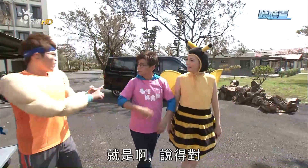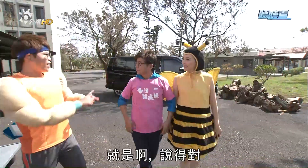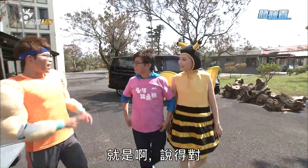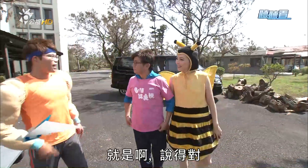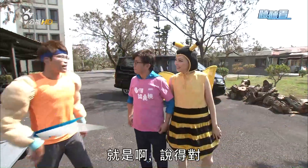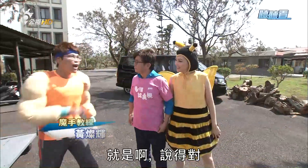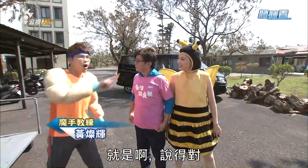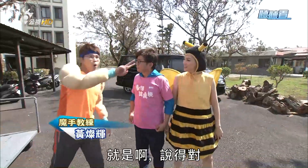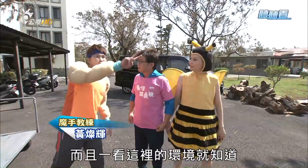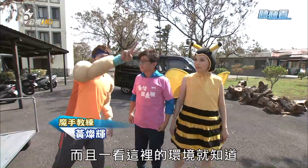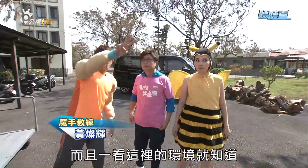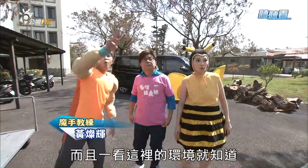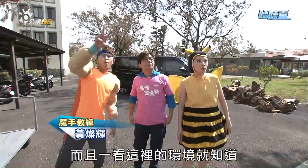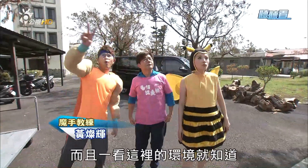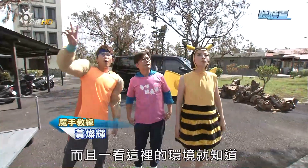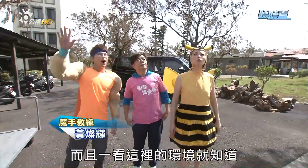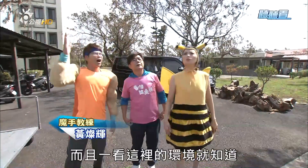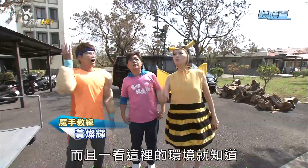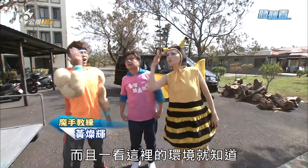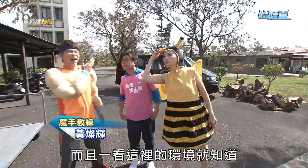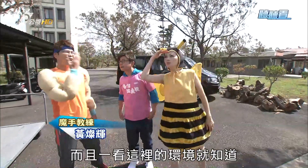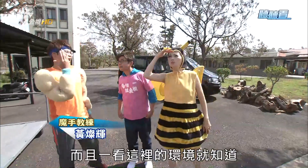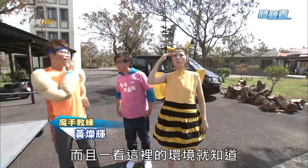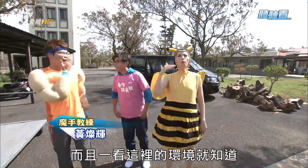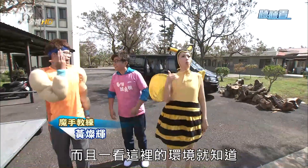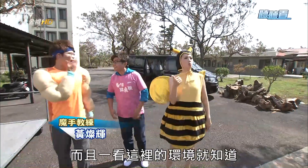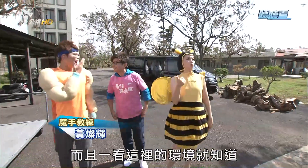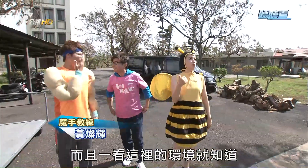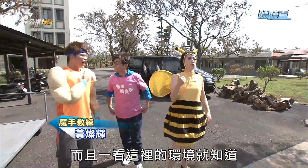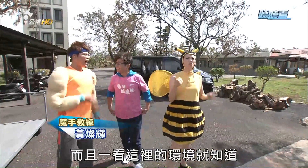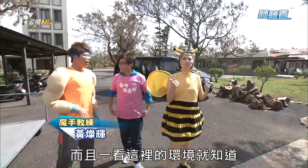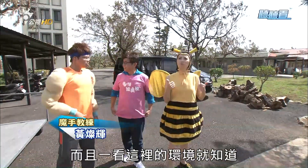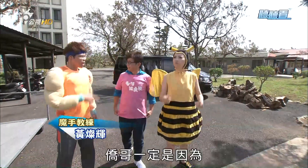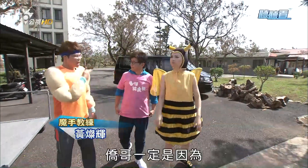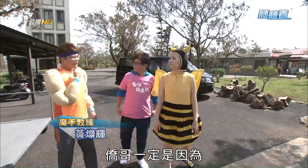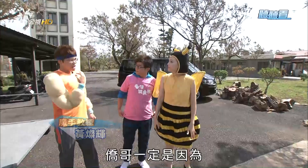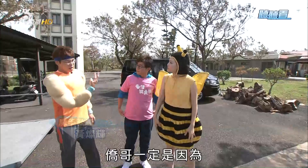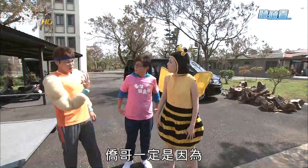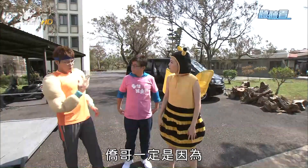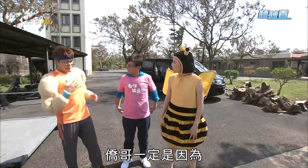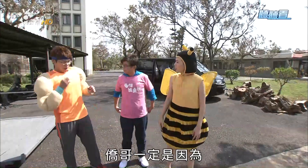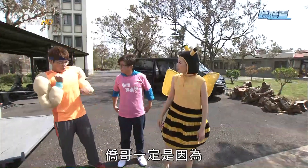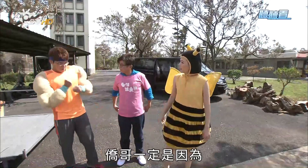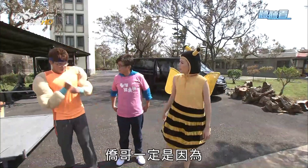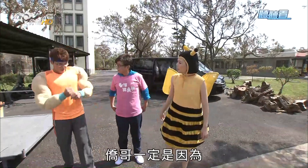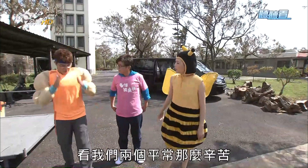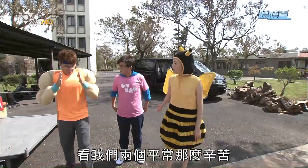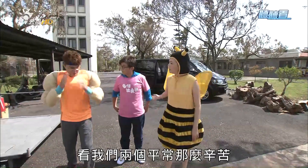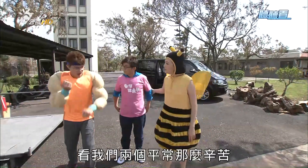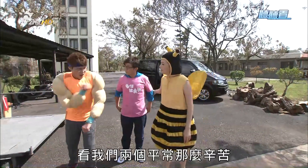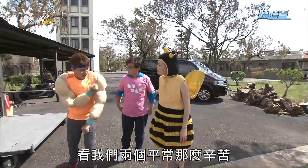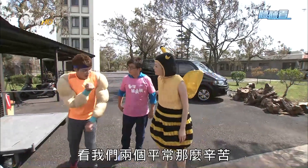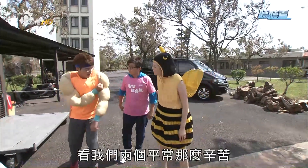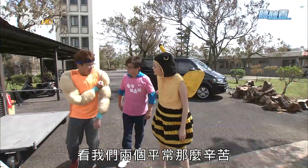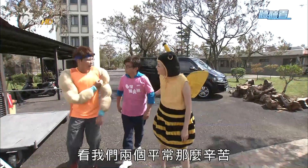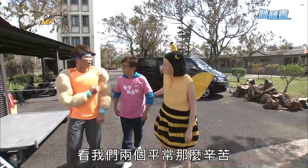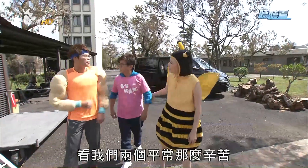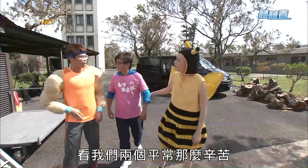对呀，而且啊，一看这里的环境就知道啊，乔哥呢，一定是因为看我们两个平常那么辛